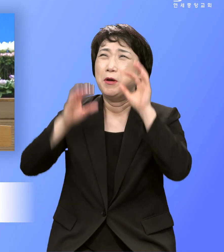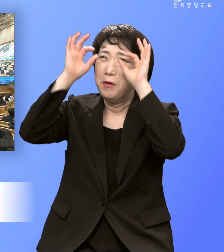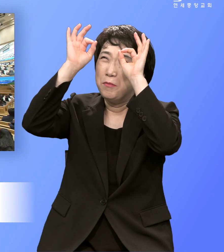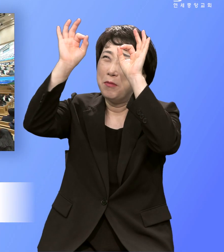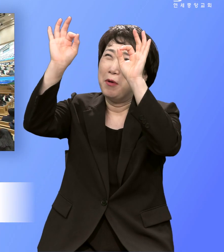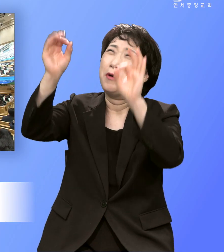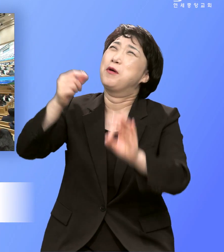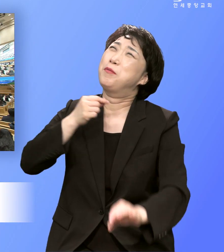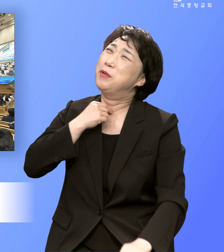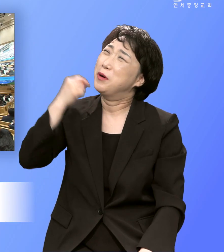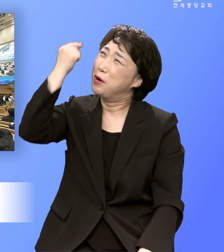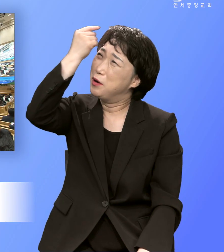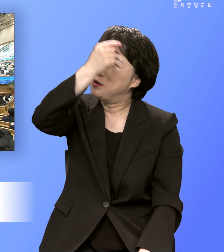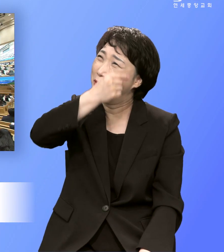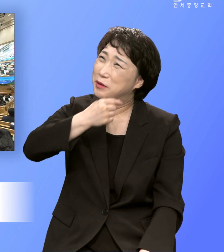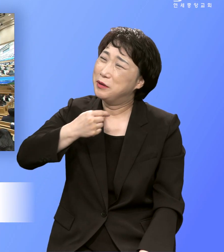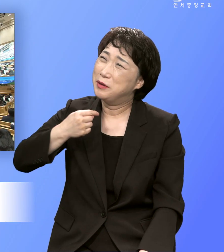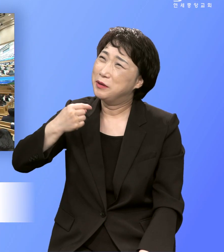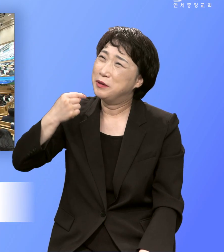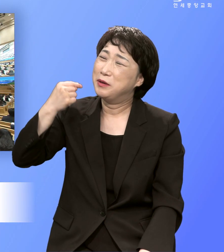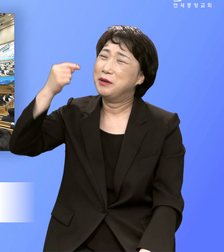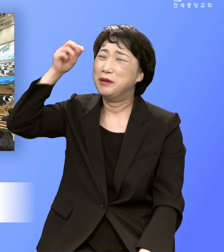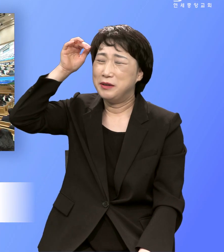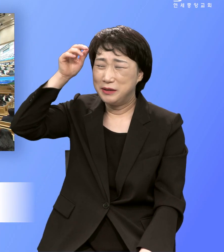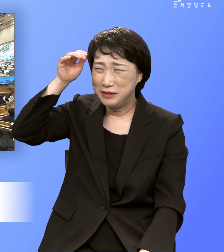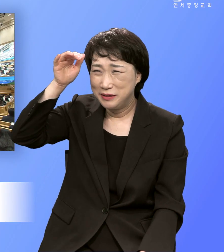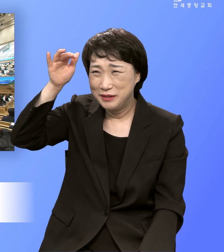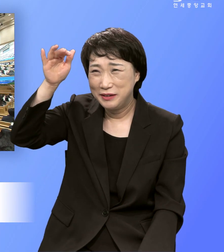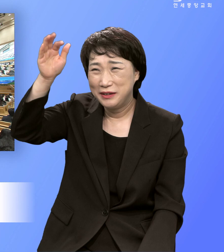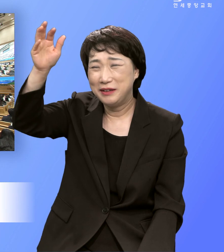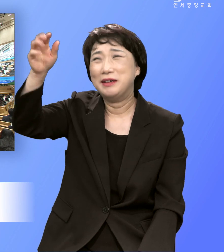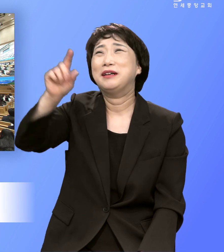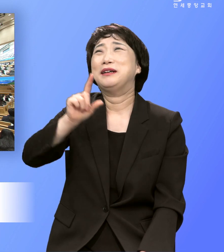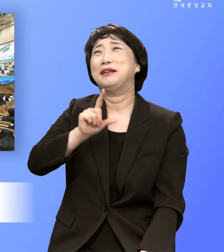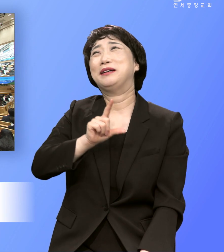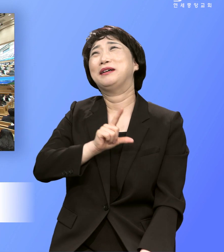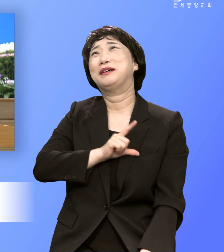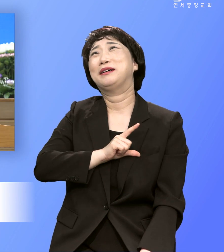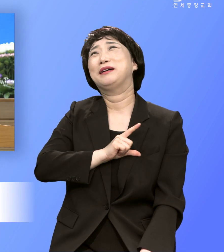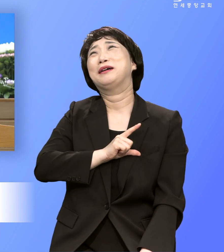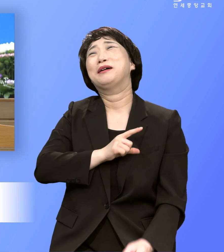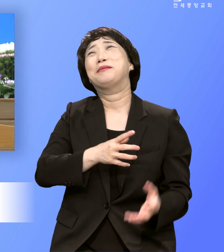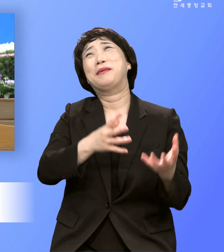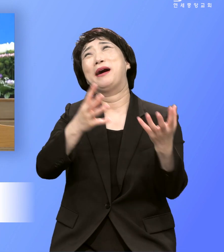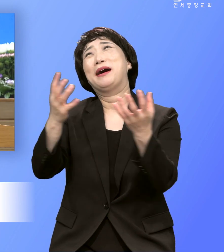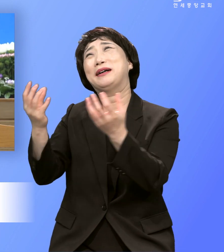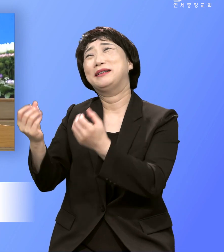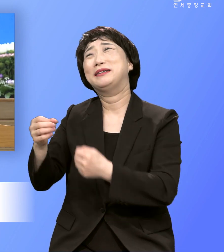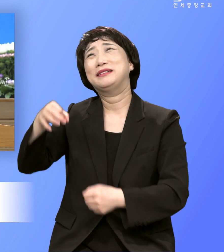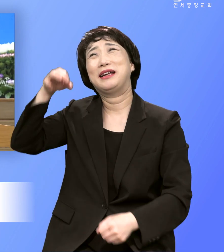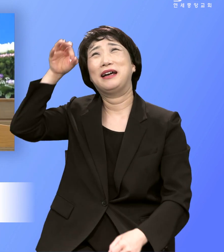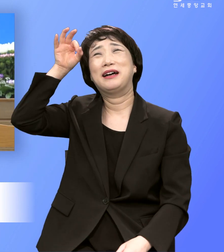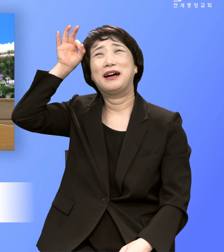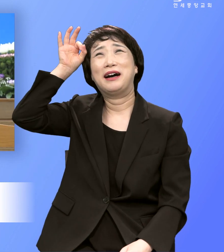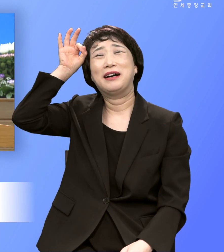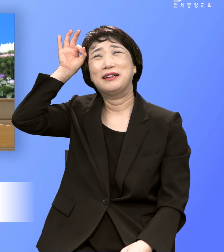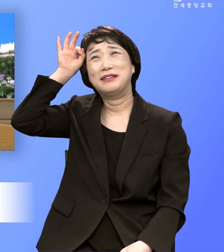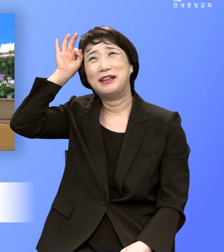보고픈 얼굴들, 그리운 이름들 많이